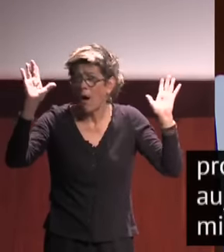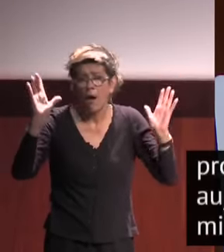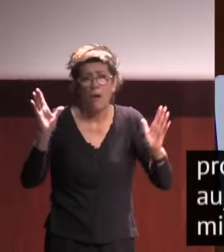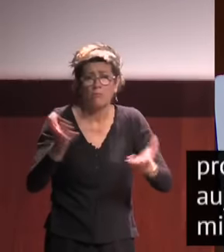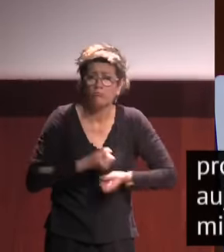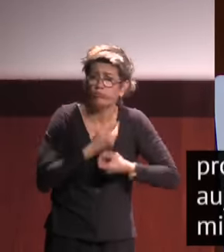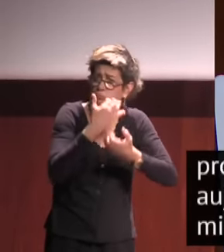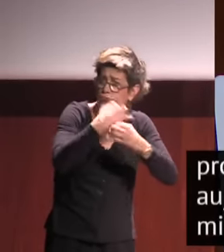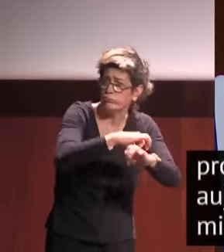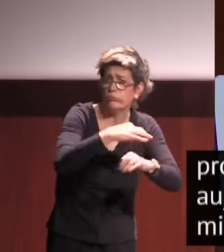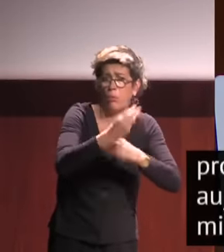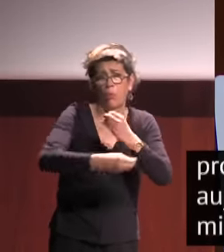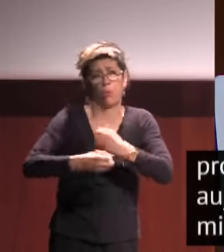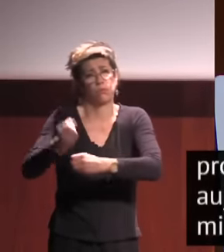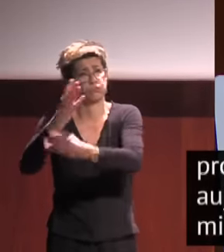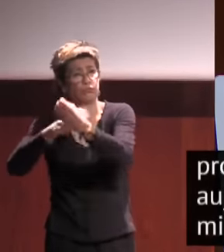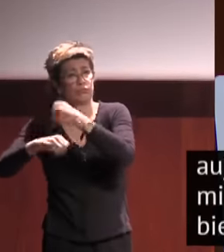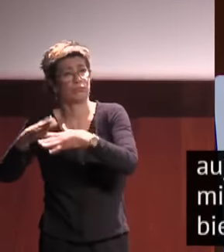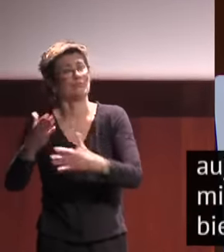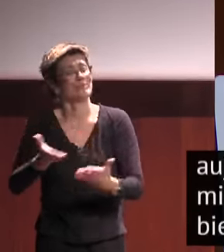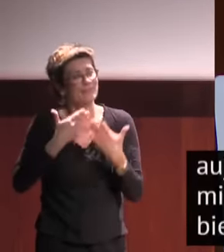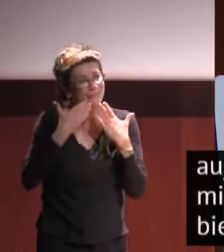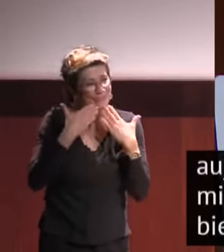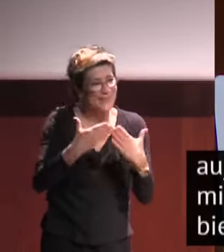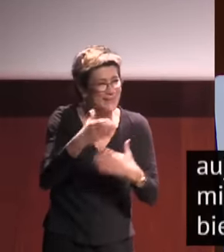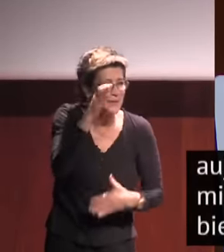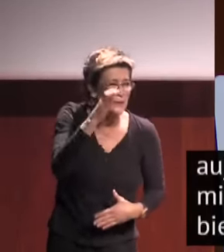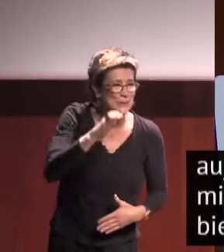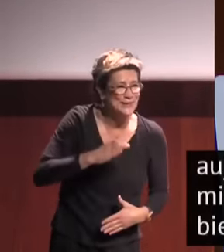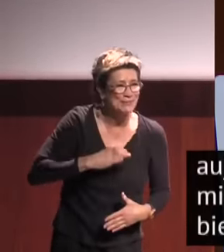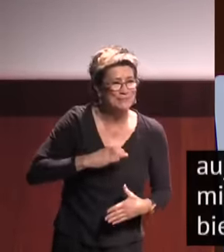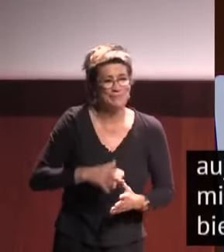ou en langue des signes française. Je vous remercie pour votre attention.